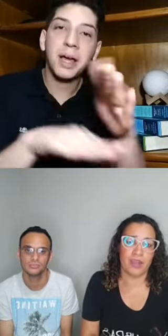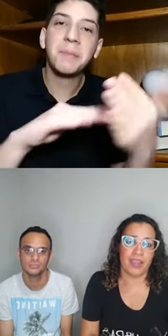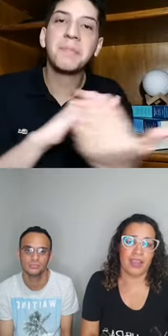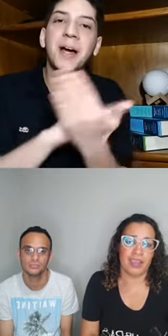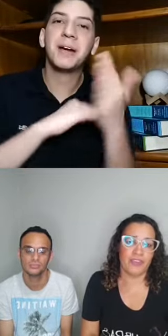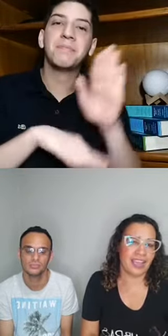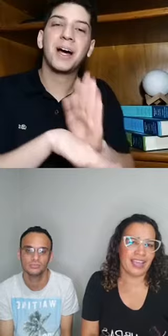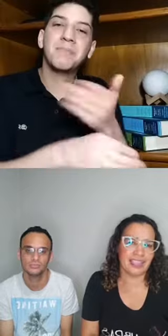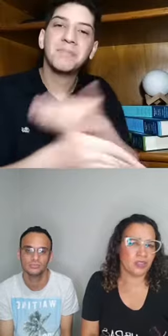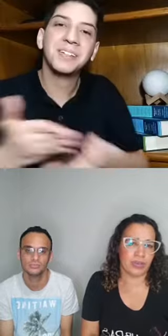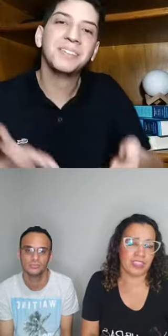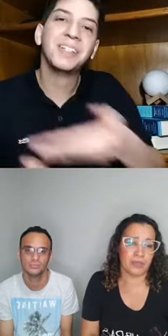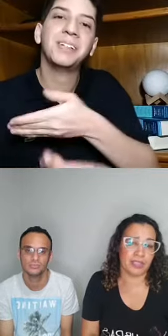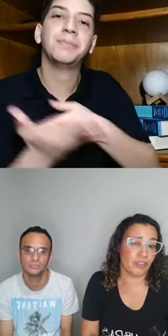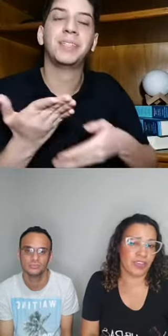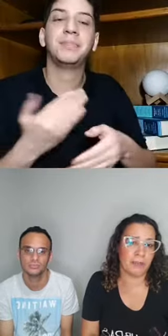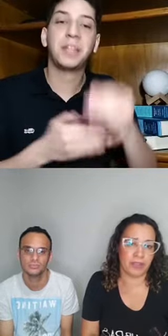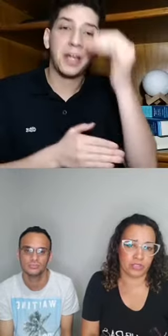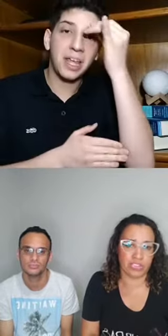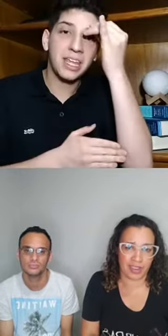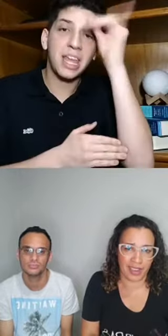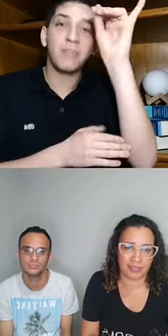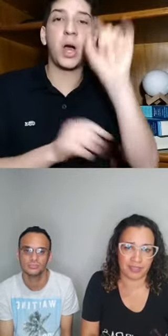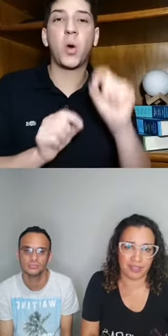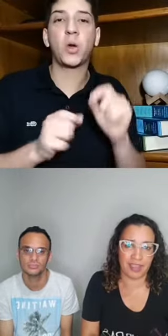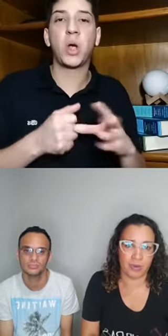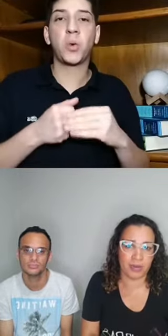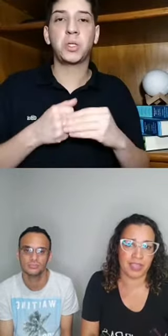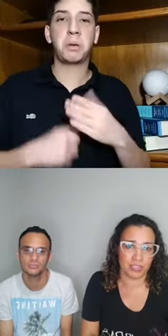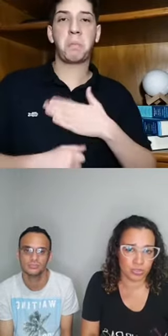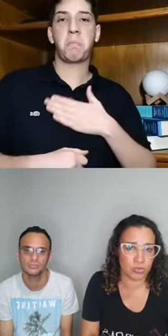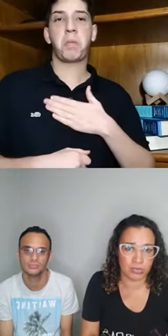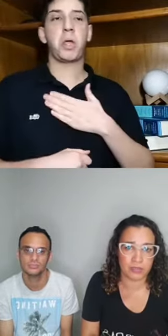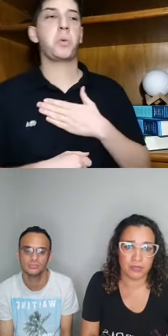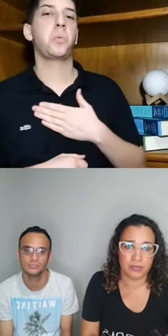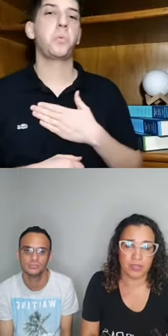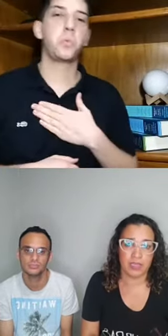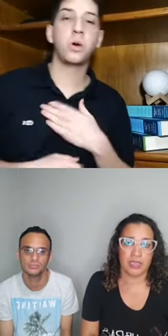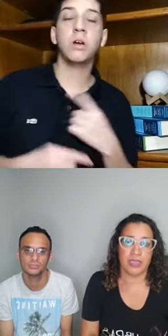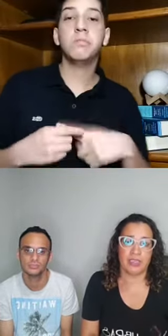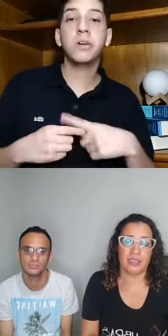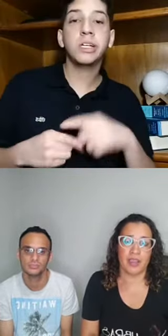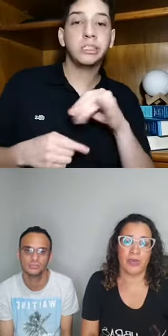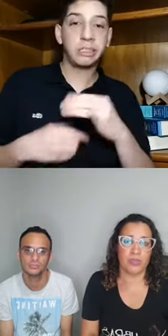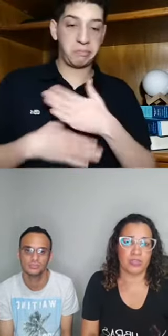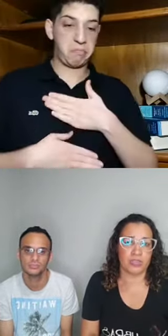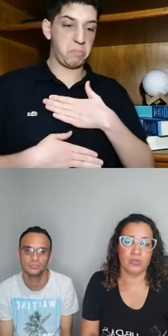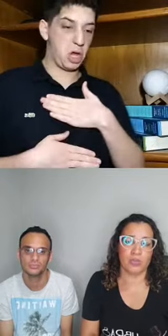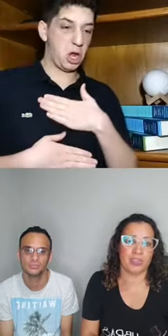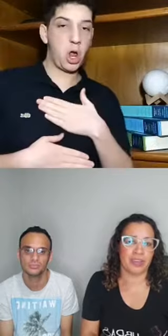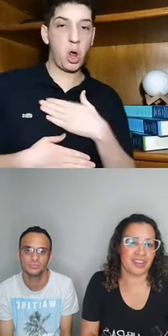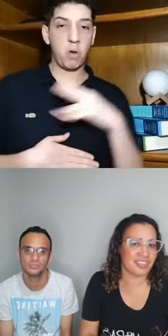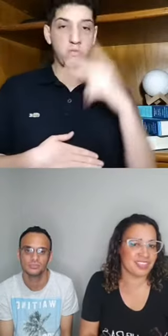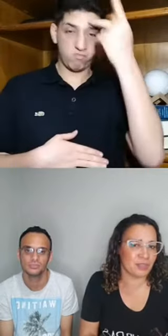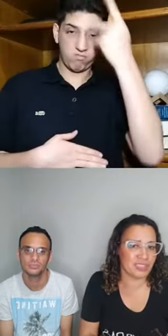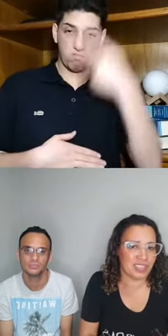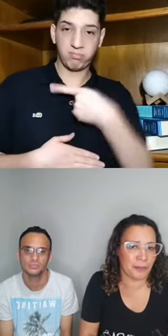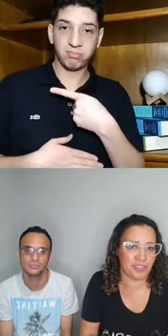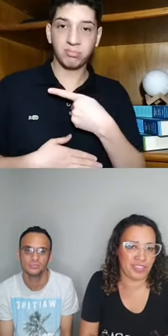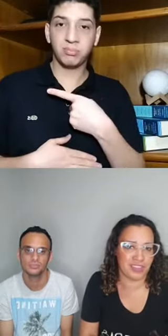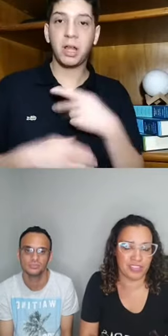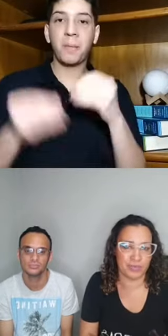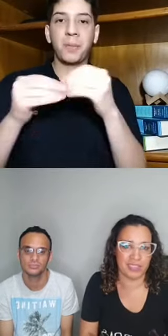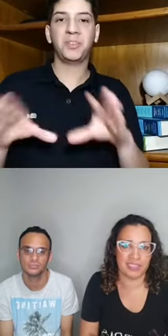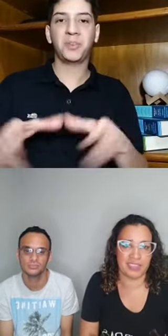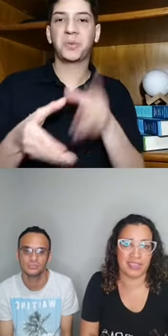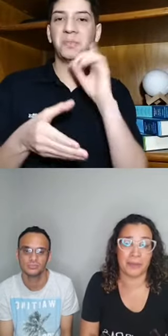não ficar retendo conhecimento. Quem fica prejudicado é a comunidade surda. Então, é um ajudando o outro. Então, quero agradecer os intérpretes